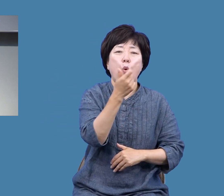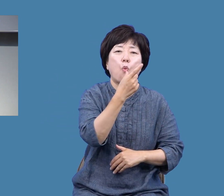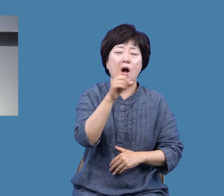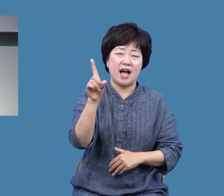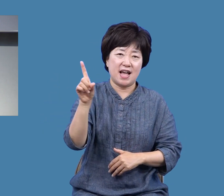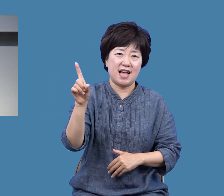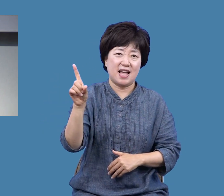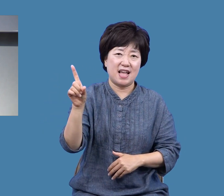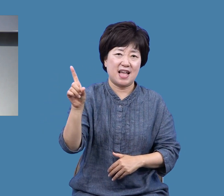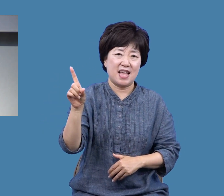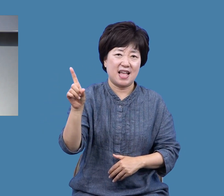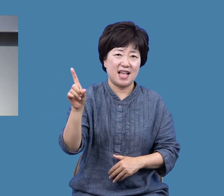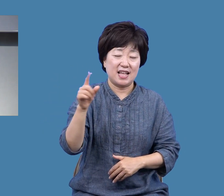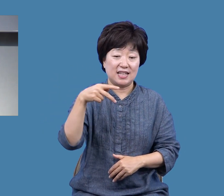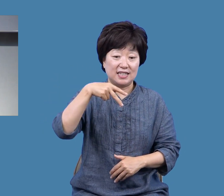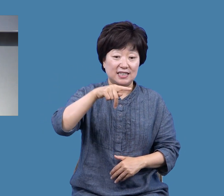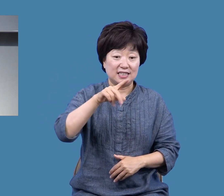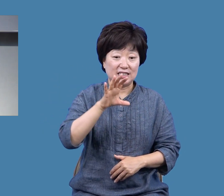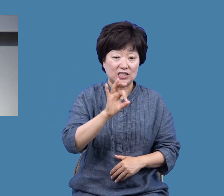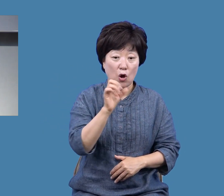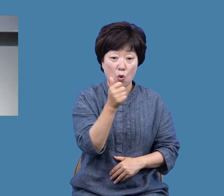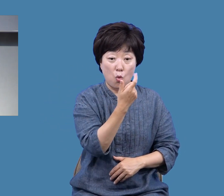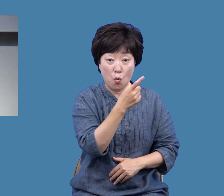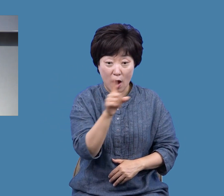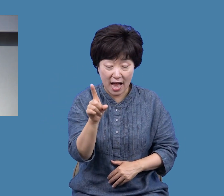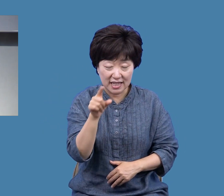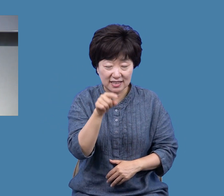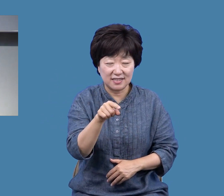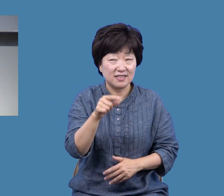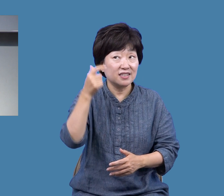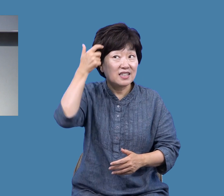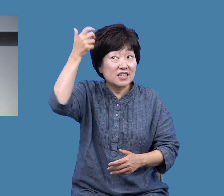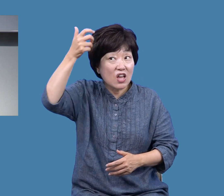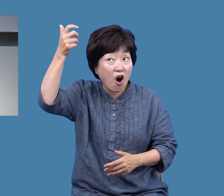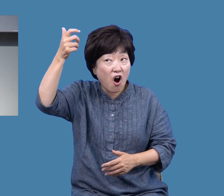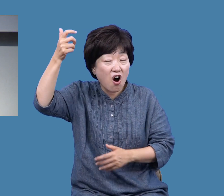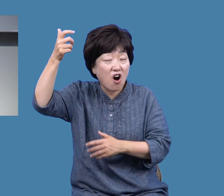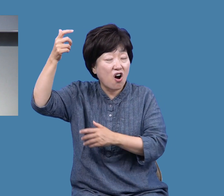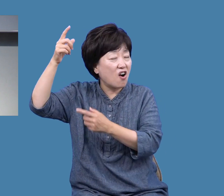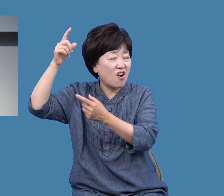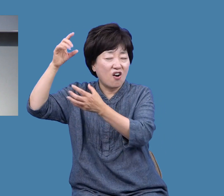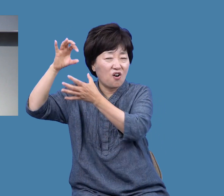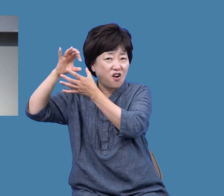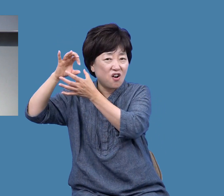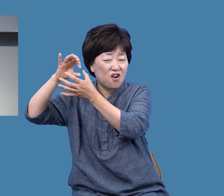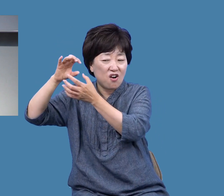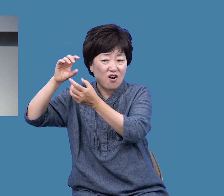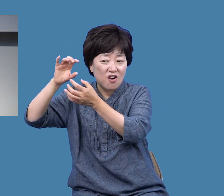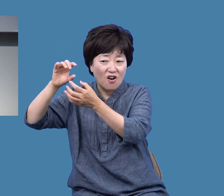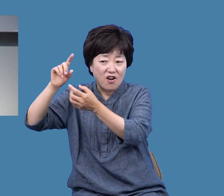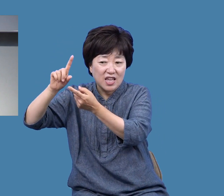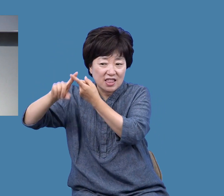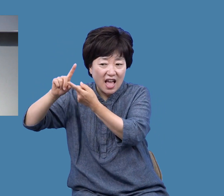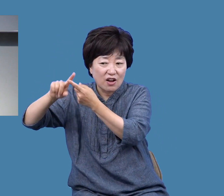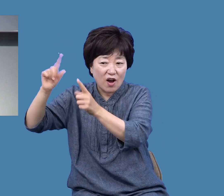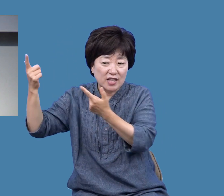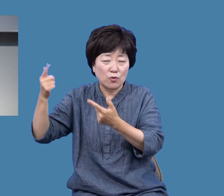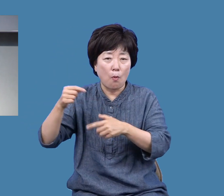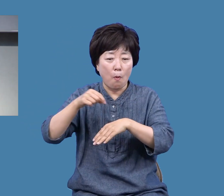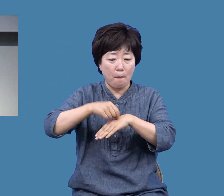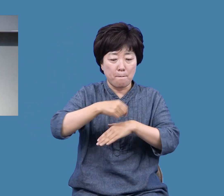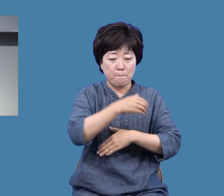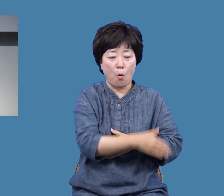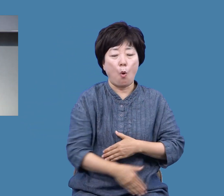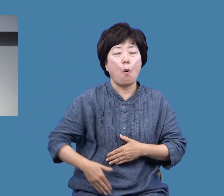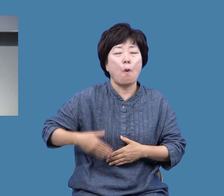성화는요, 영에 대한 것이 아닙니다. 그것은 뭐에 대한 거예요? 우리의 몸에 대한 거예요. 몸에. 영은 여러분